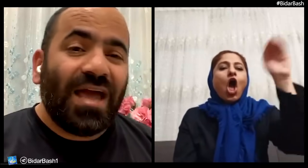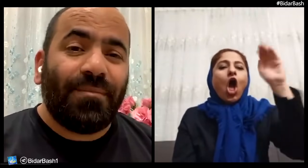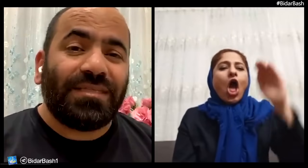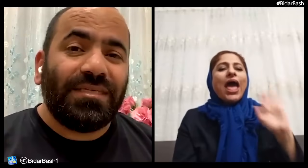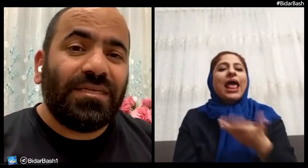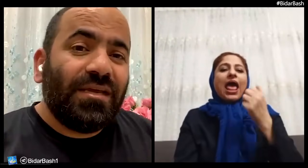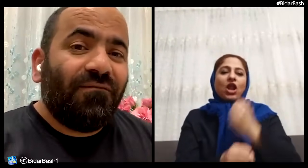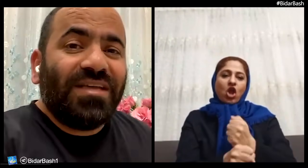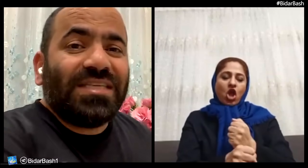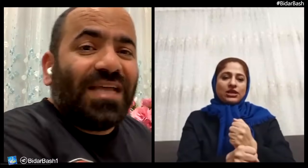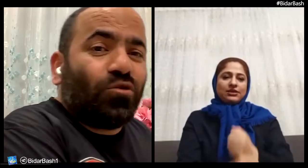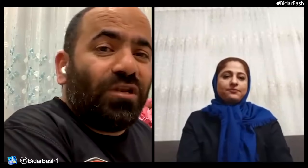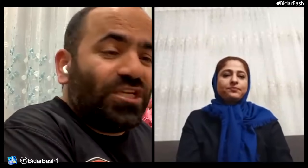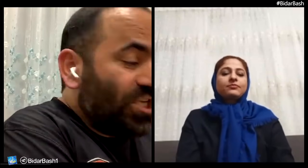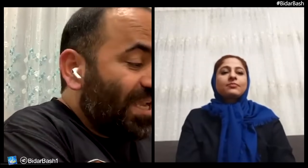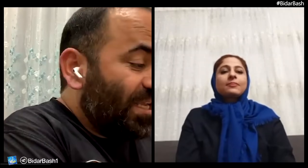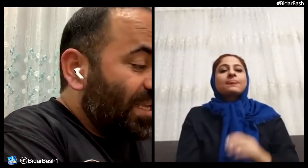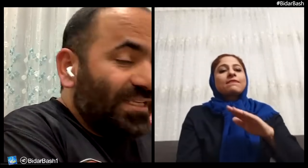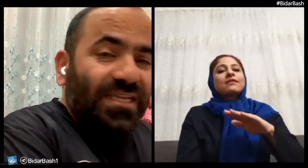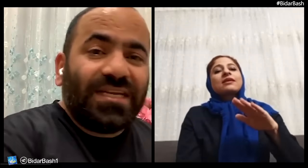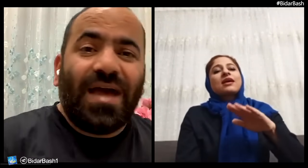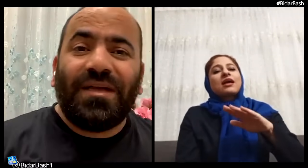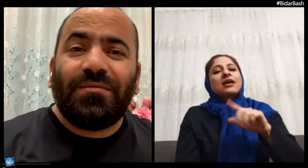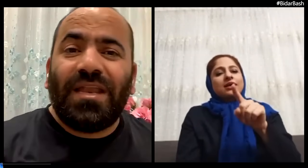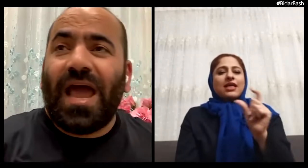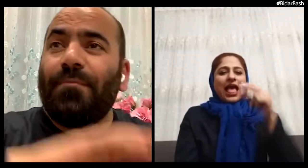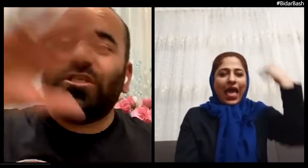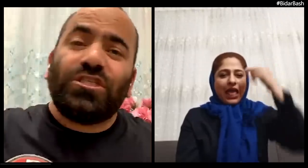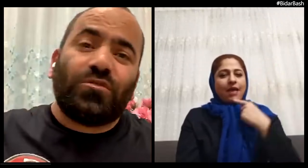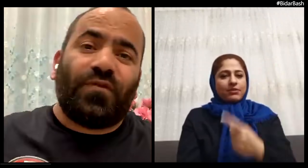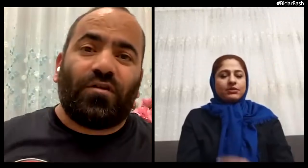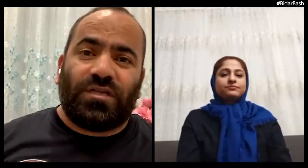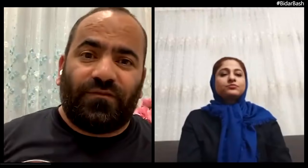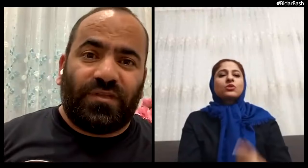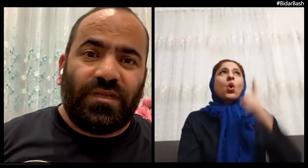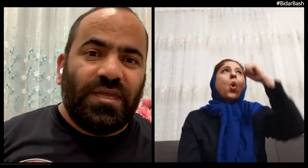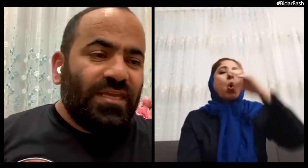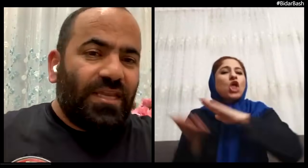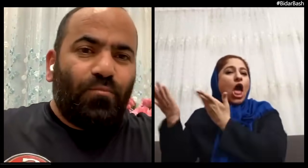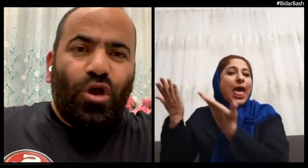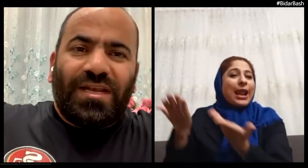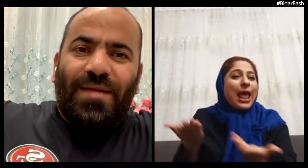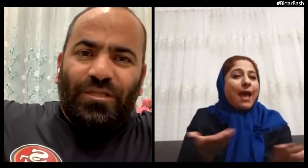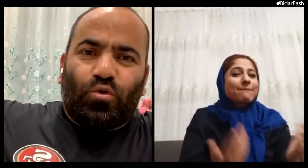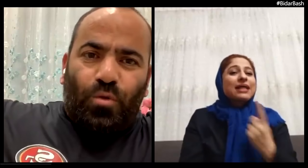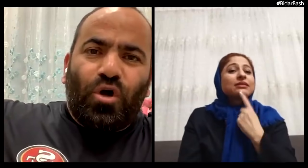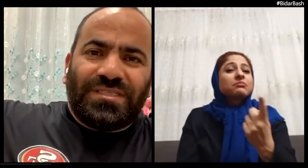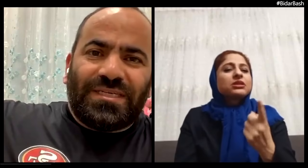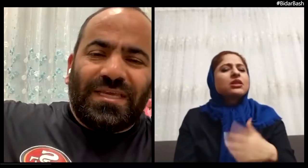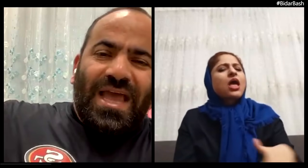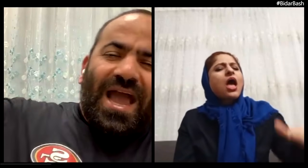میگه رحمتی وسعت کل شی، یعنی رحمت من همه چیز رو فرا گرفته، یعنی بال رحمت